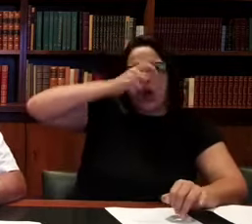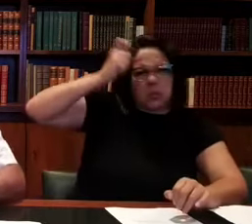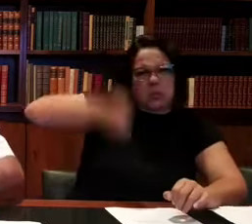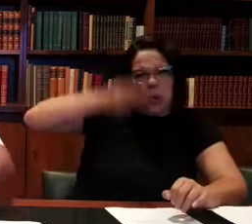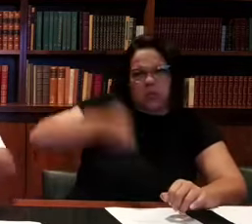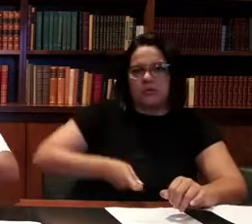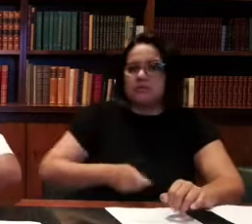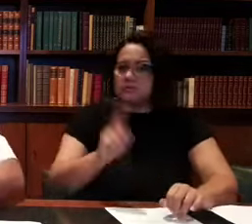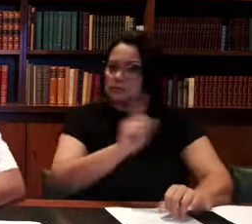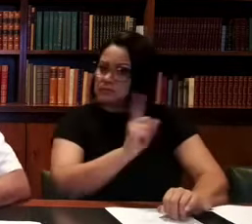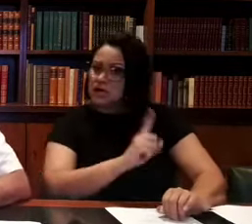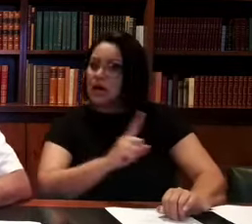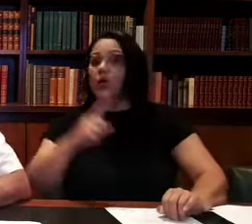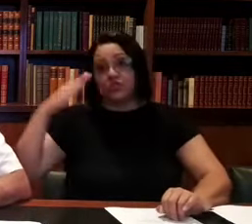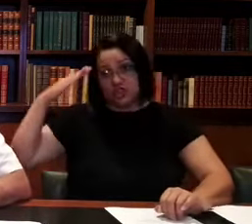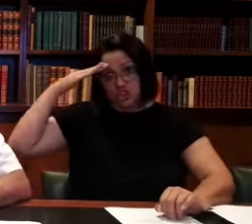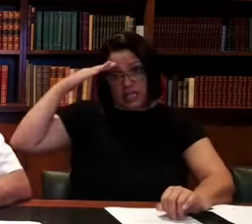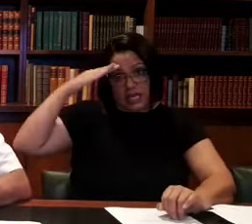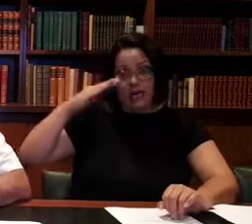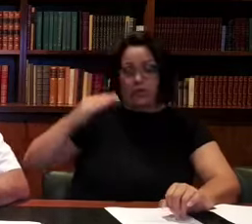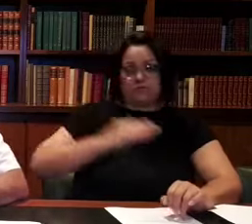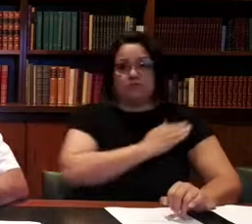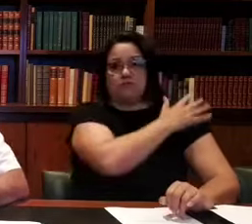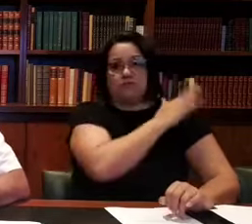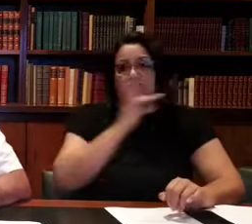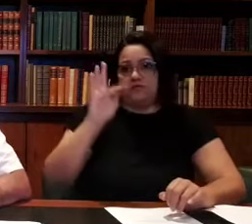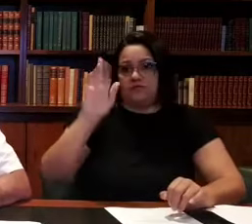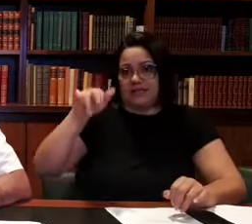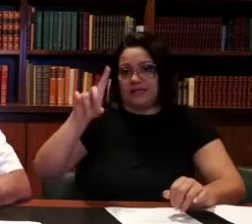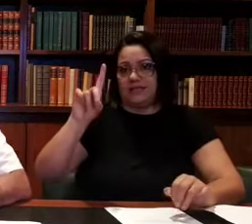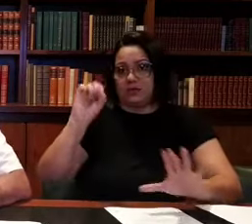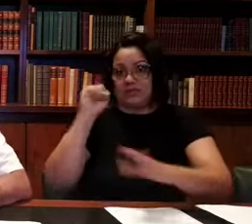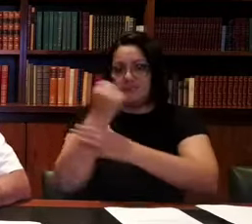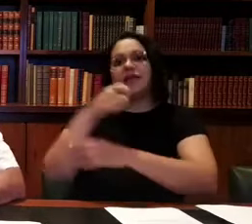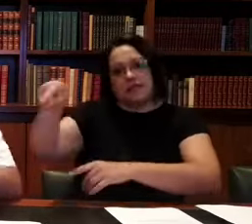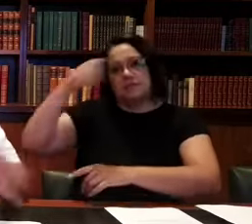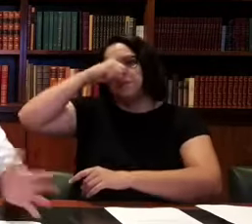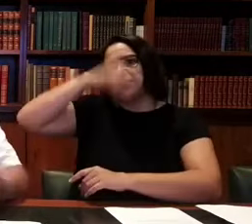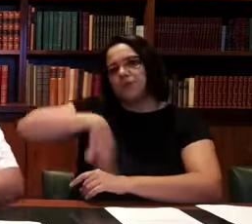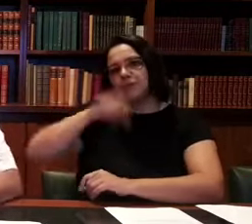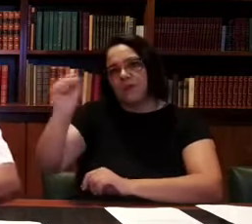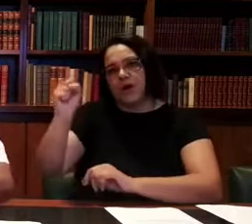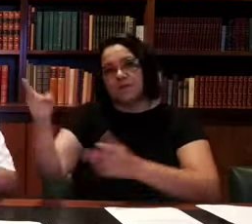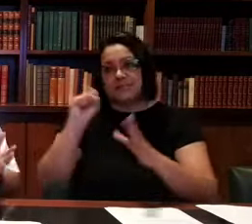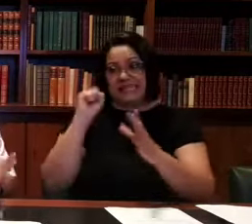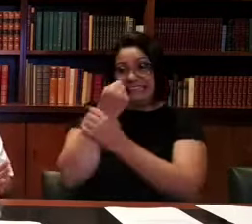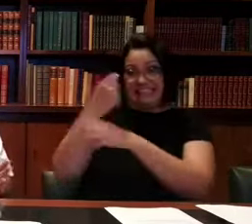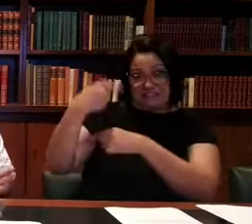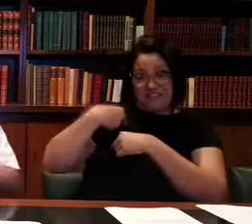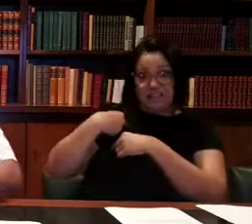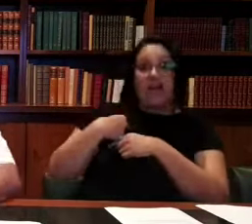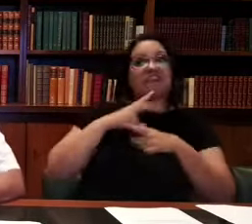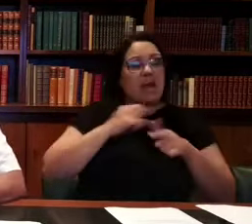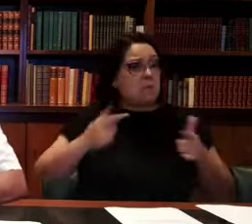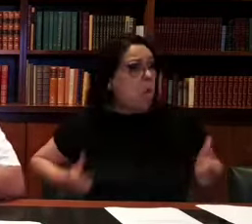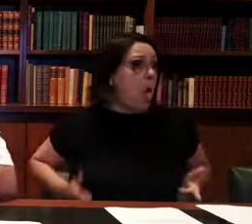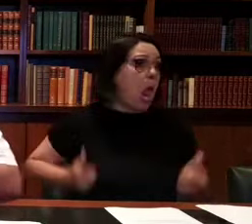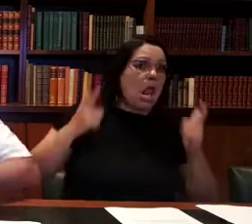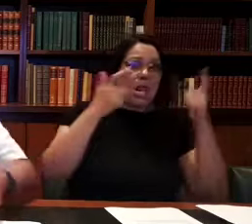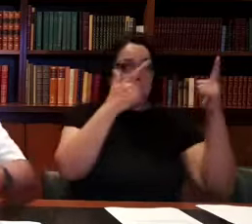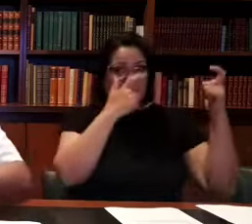que dá para cada o general Fernando pô tá certo né Ele não tem na defesa velho tá certo se eu botar oferta para me defender daí bater até tiro